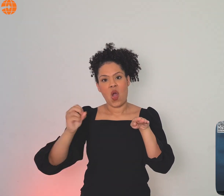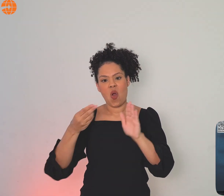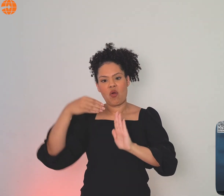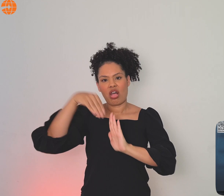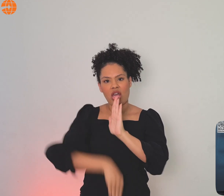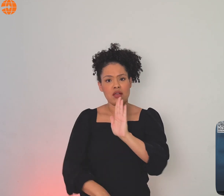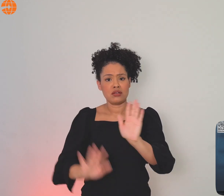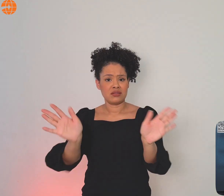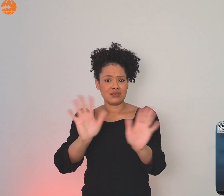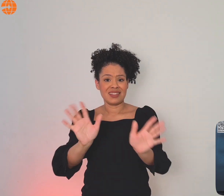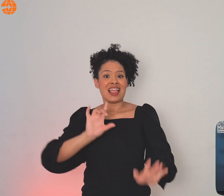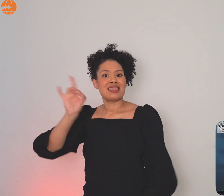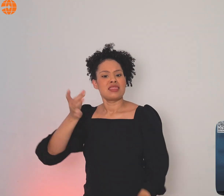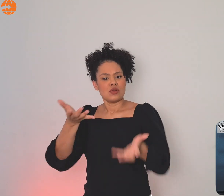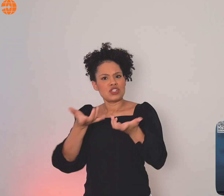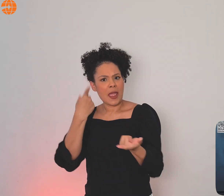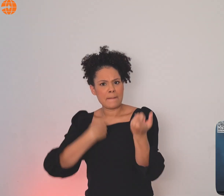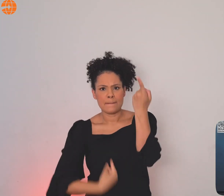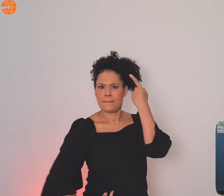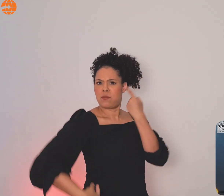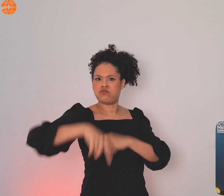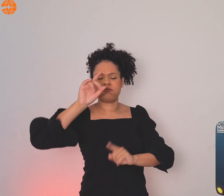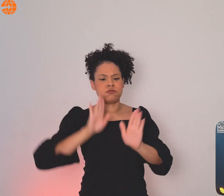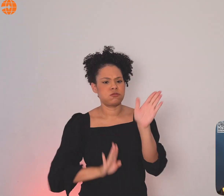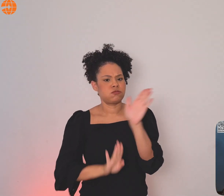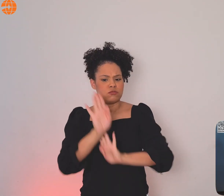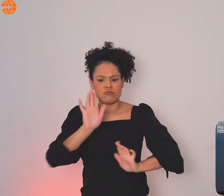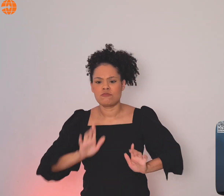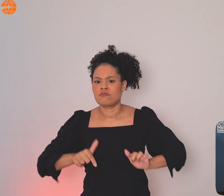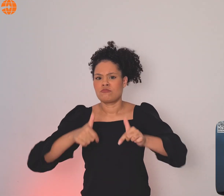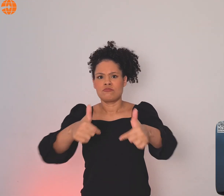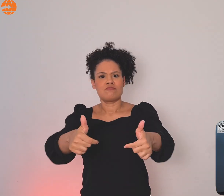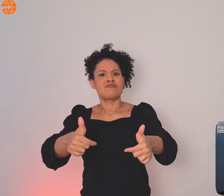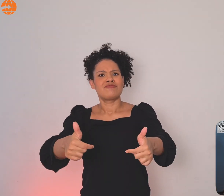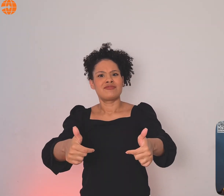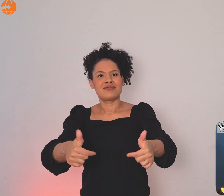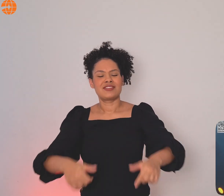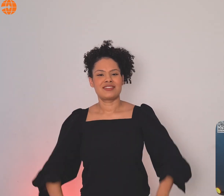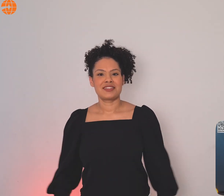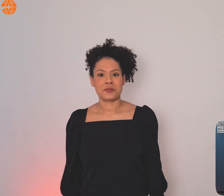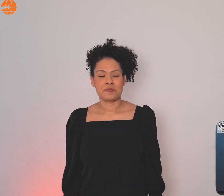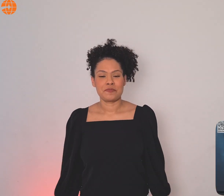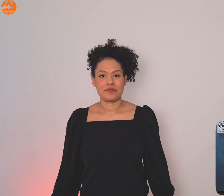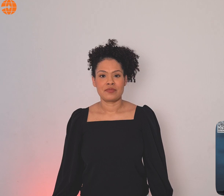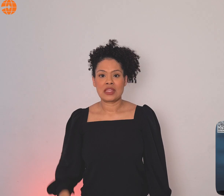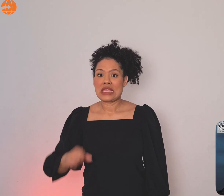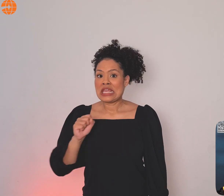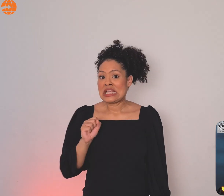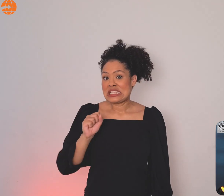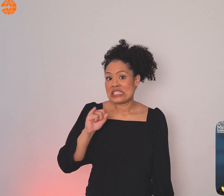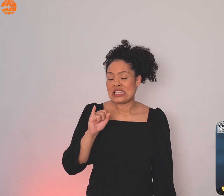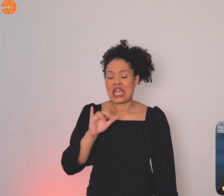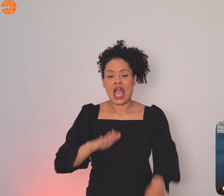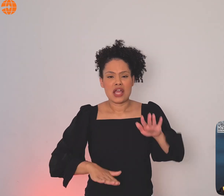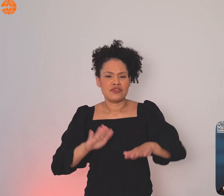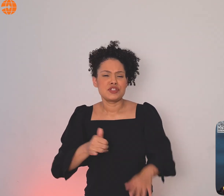diferença. Tem igreja que, se ela fechar, o bairro vai saber 6 meses depois,